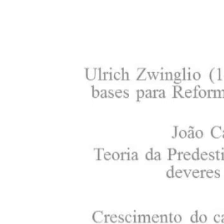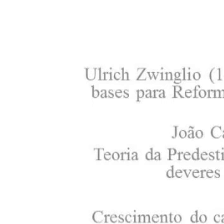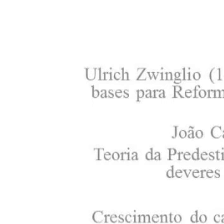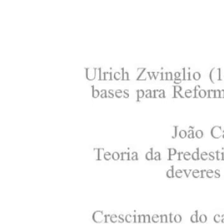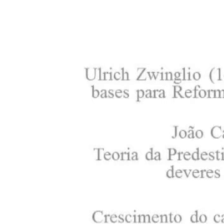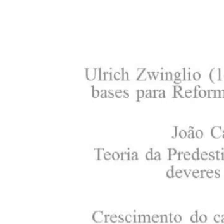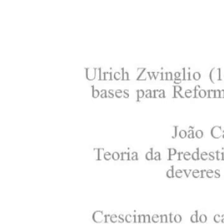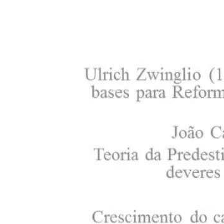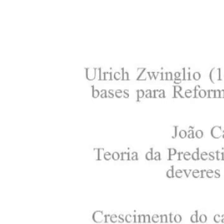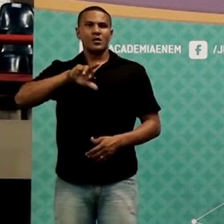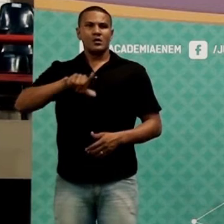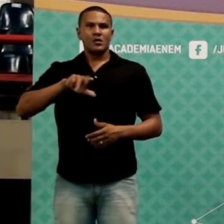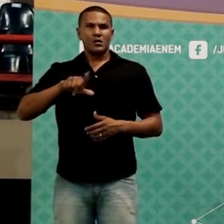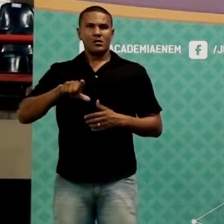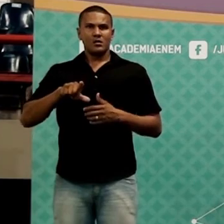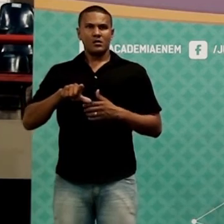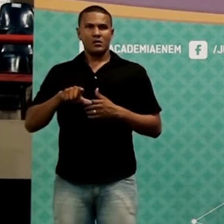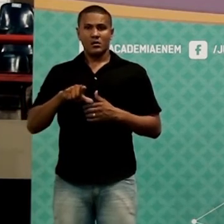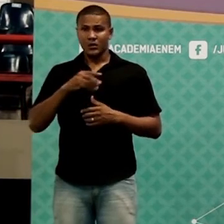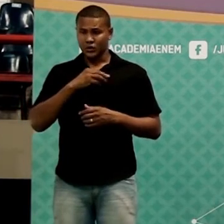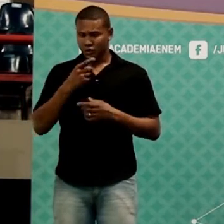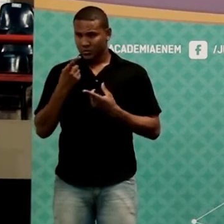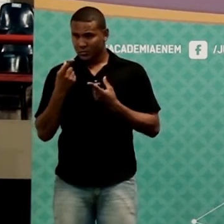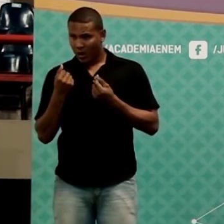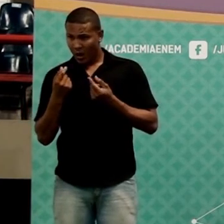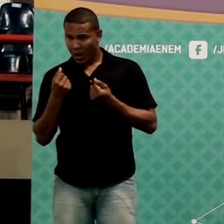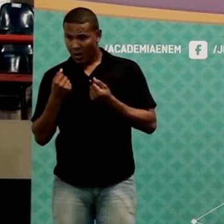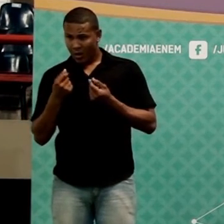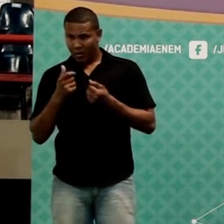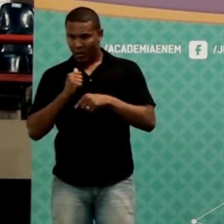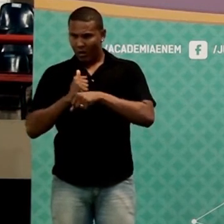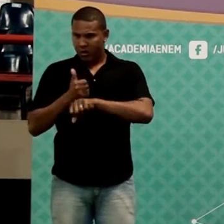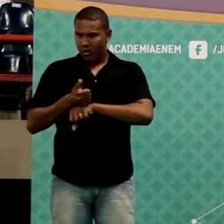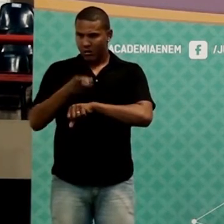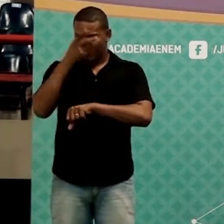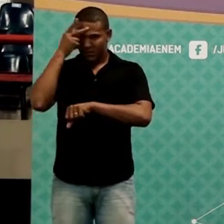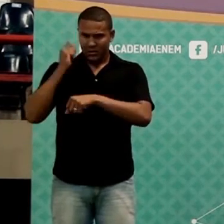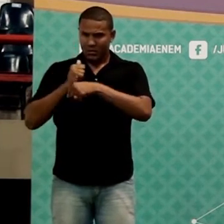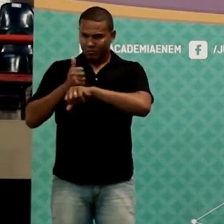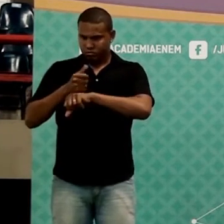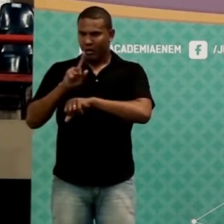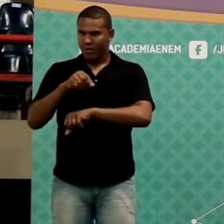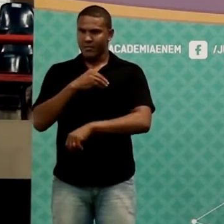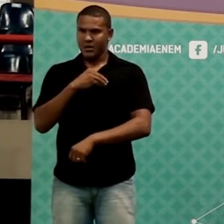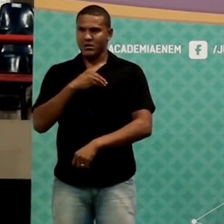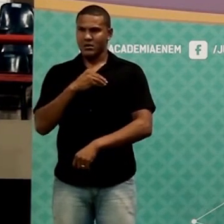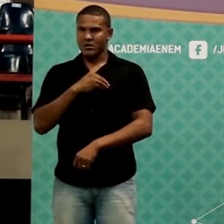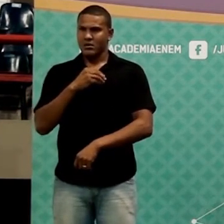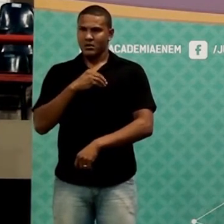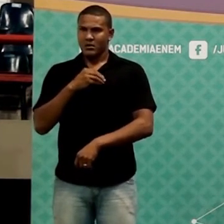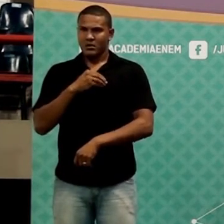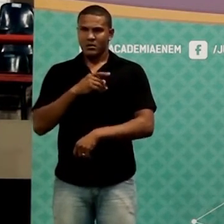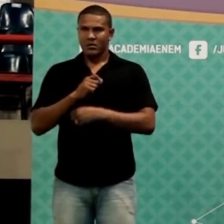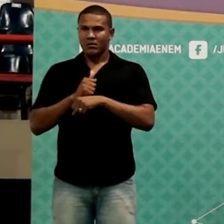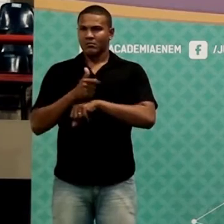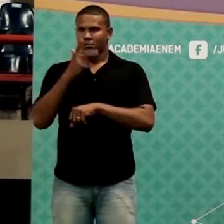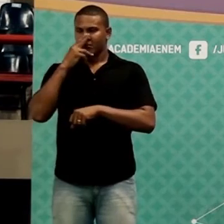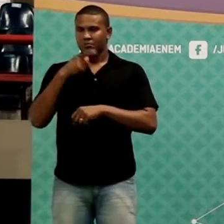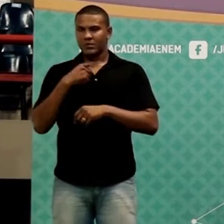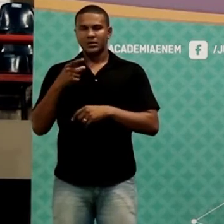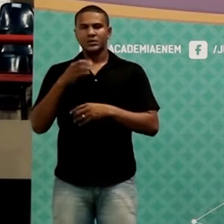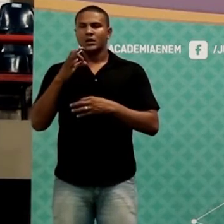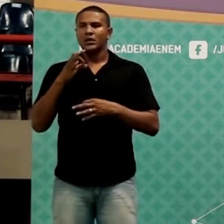se dizia que se você ganha dinheiro explorando o trabalho de alguém, isso era pecado. Era a teoria do preço